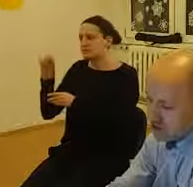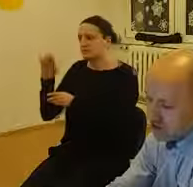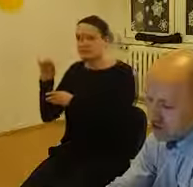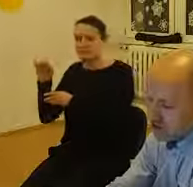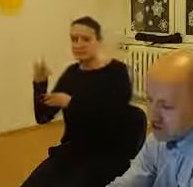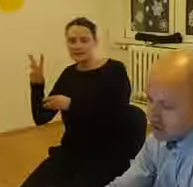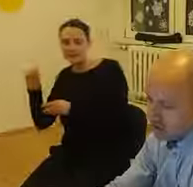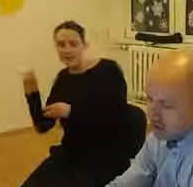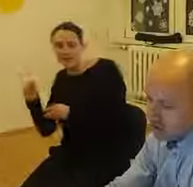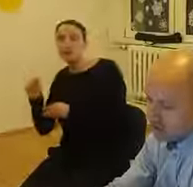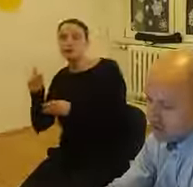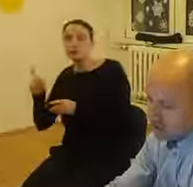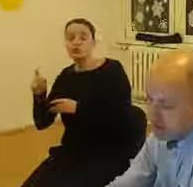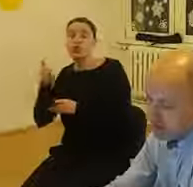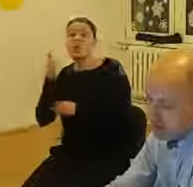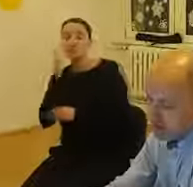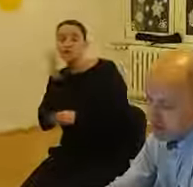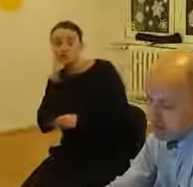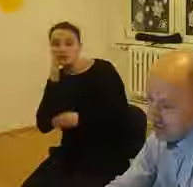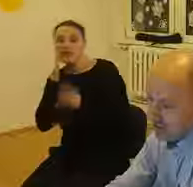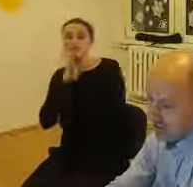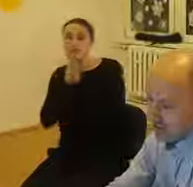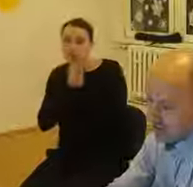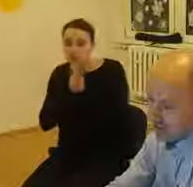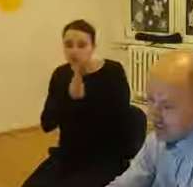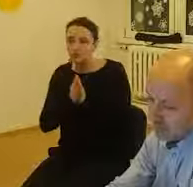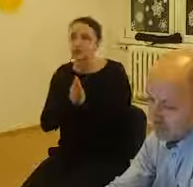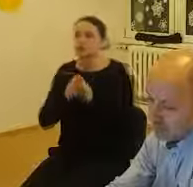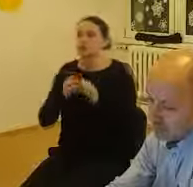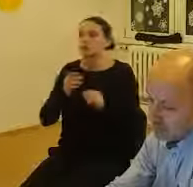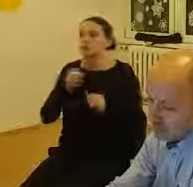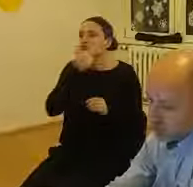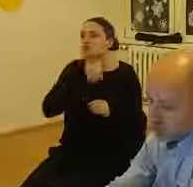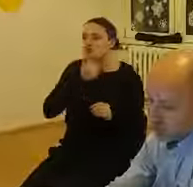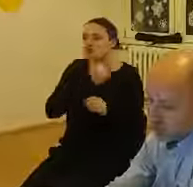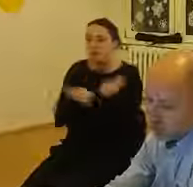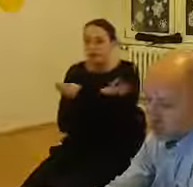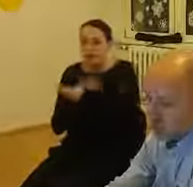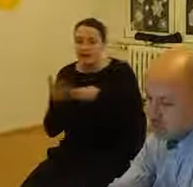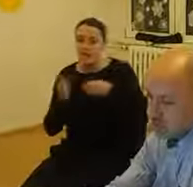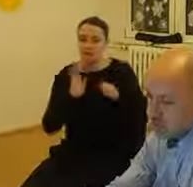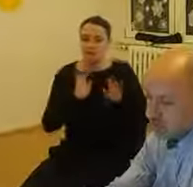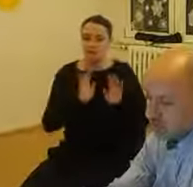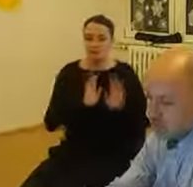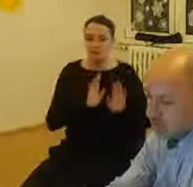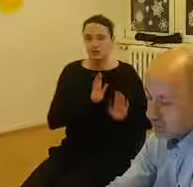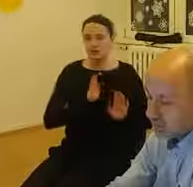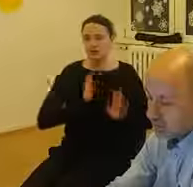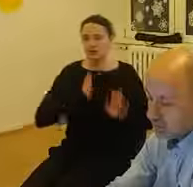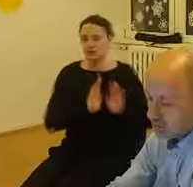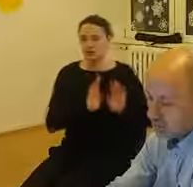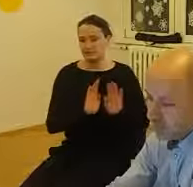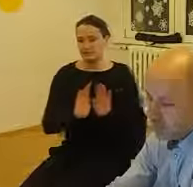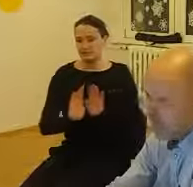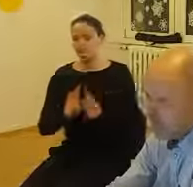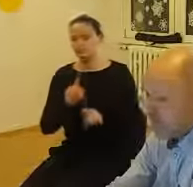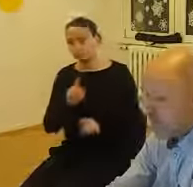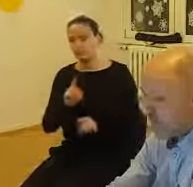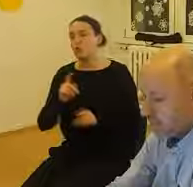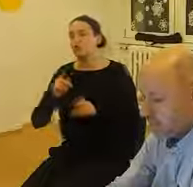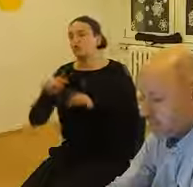też mieszkańcy zgłosili, żeby trawnik zabezpieczyć, więc też to zostało przez Gdański Zarząd Drugi Zieleni